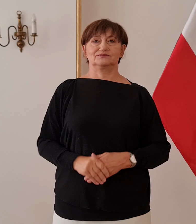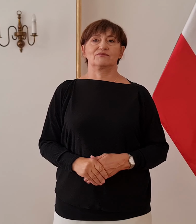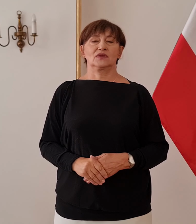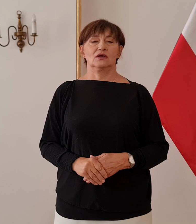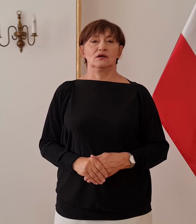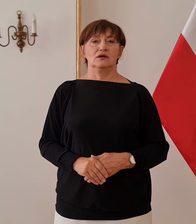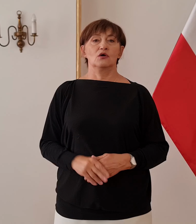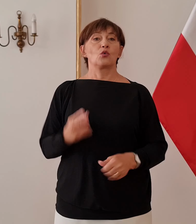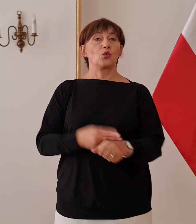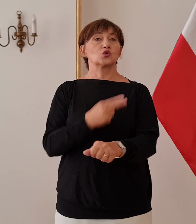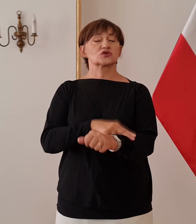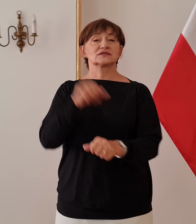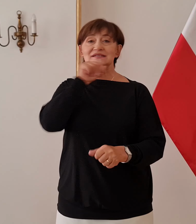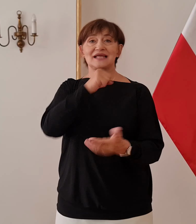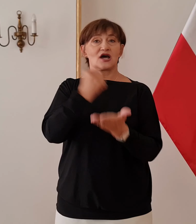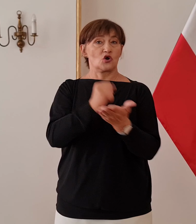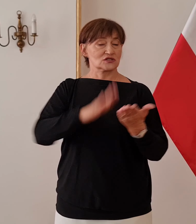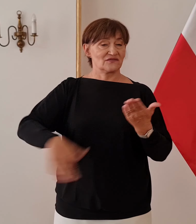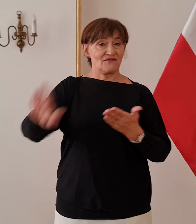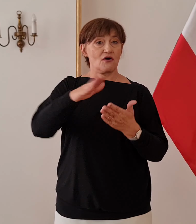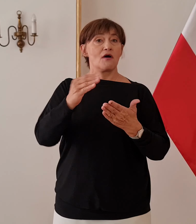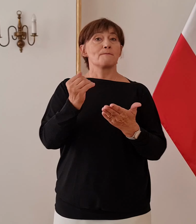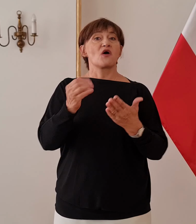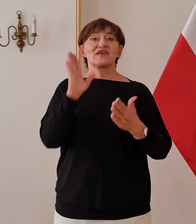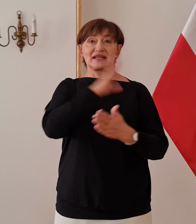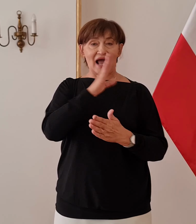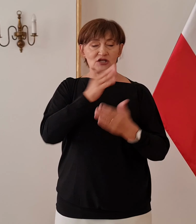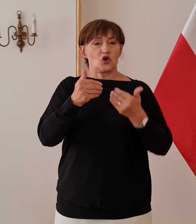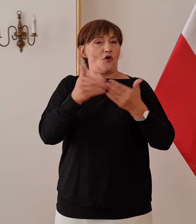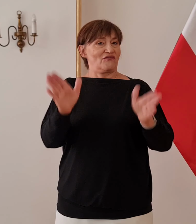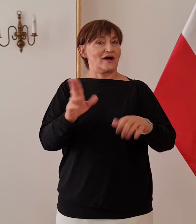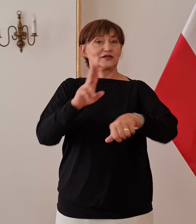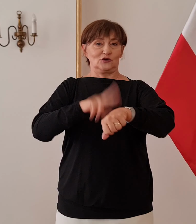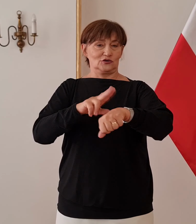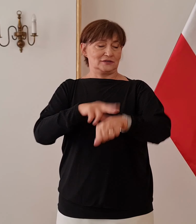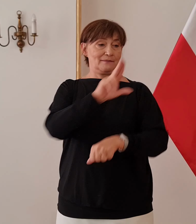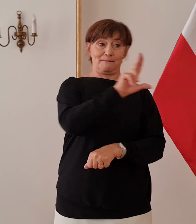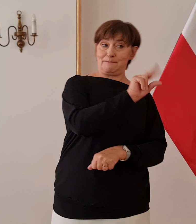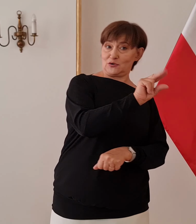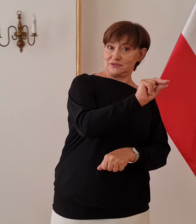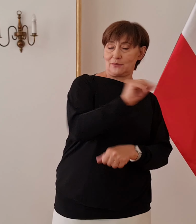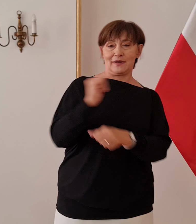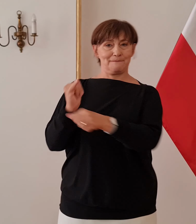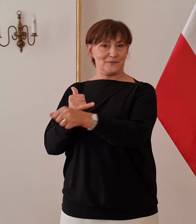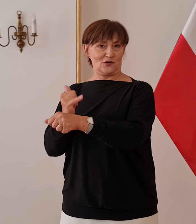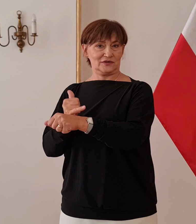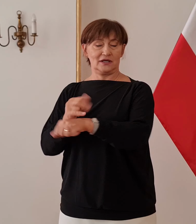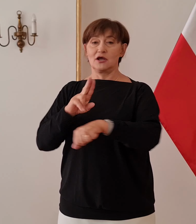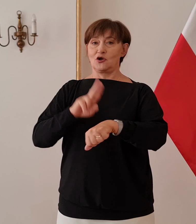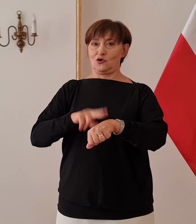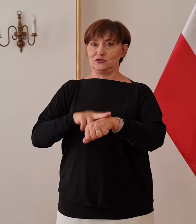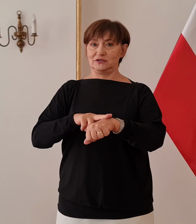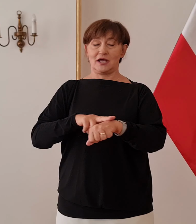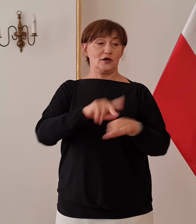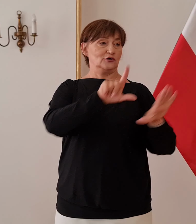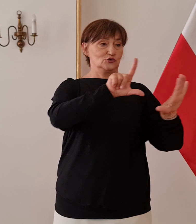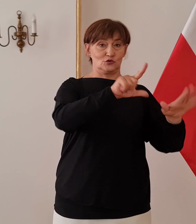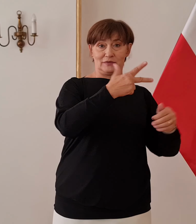Urząd jest czynny od poniedziałku do piątku w godzinach od 7.30